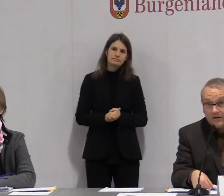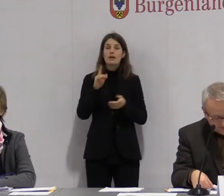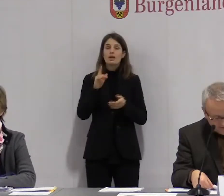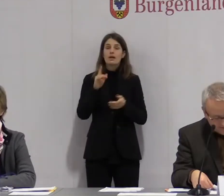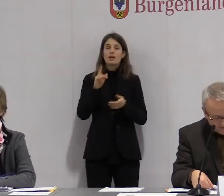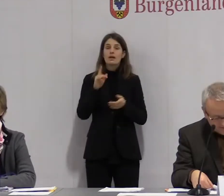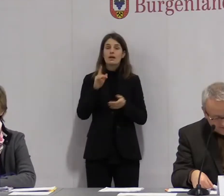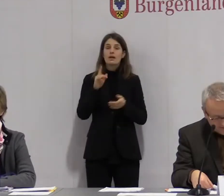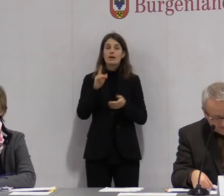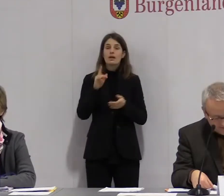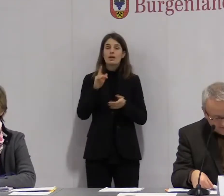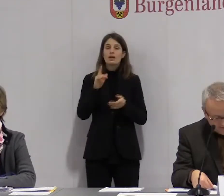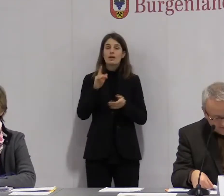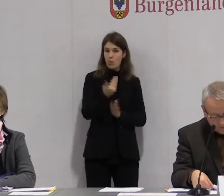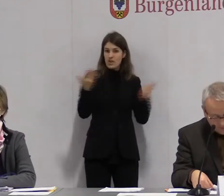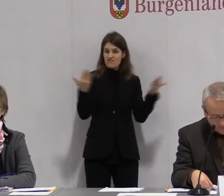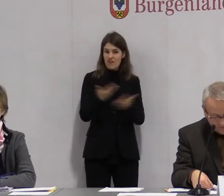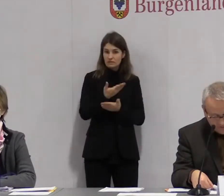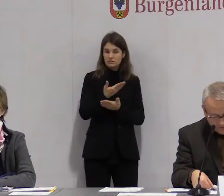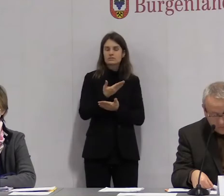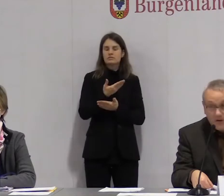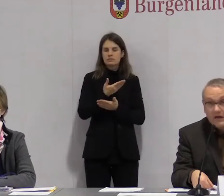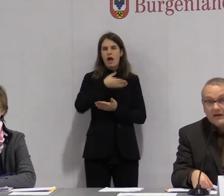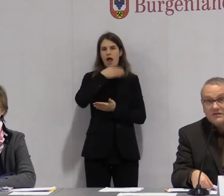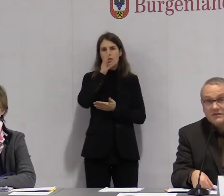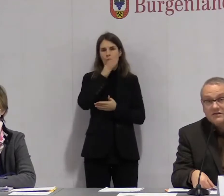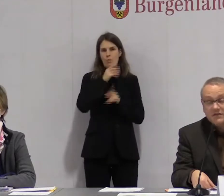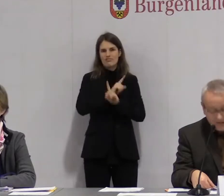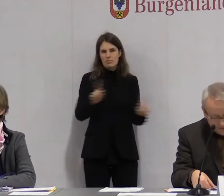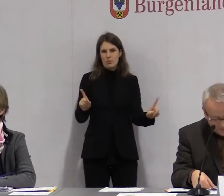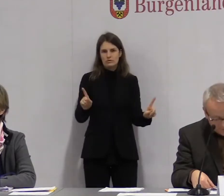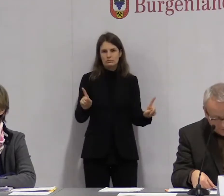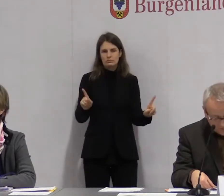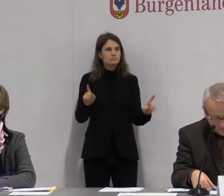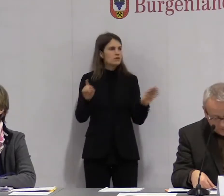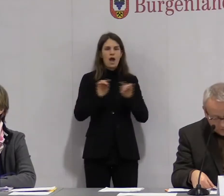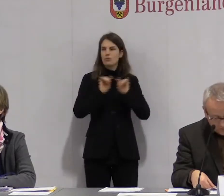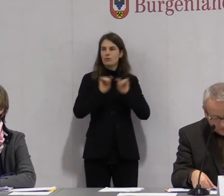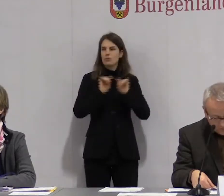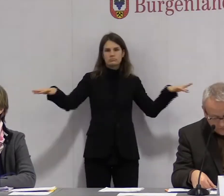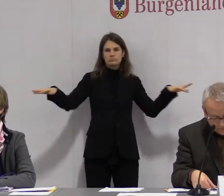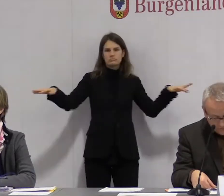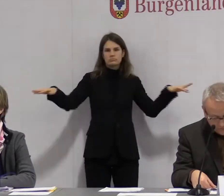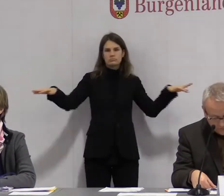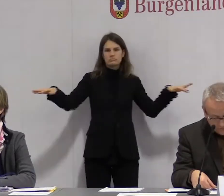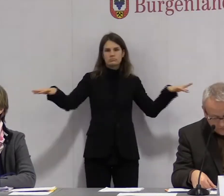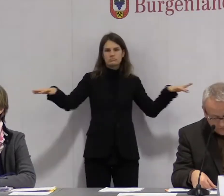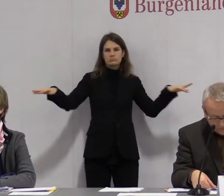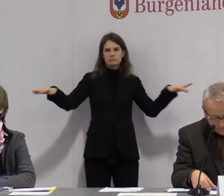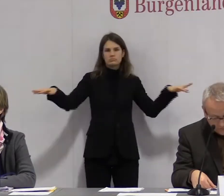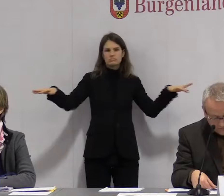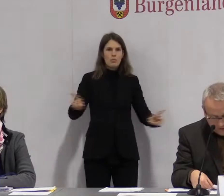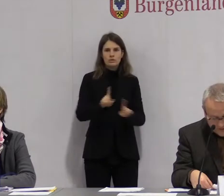in Sachsen-Anhalt ein Alkoholverbot im öffentlichen Raum. Es ist ab sofort verboten, im öffentlichen Raum